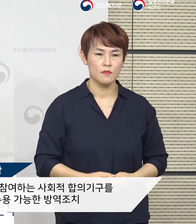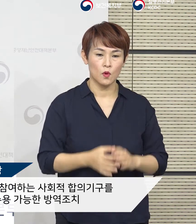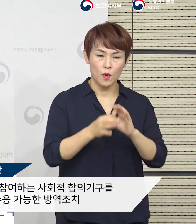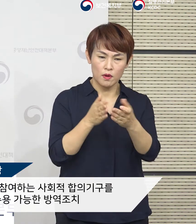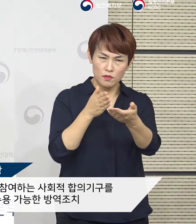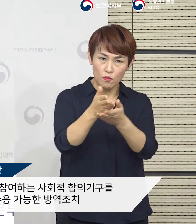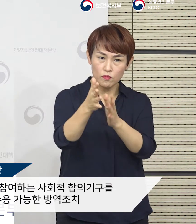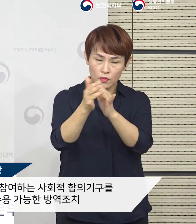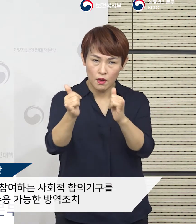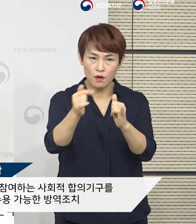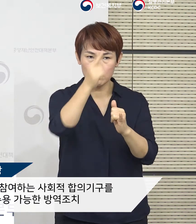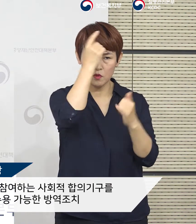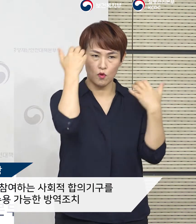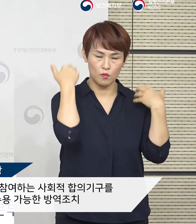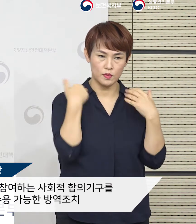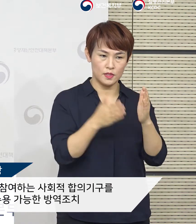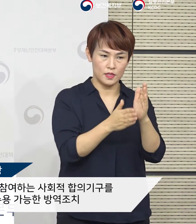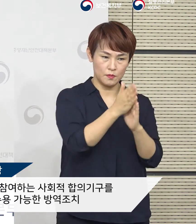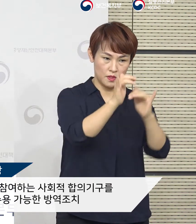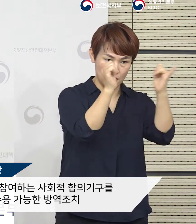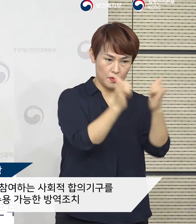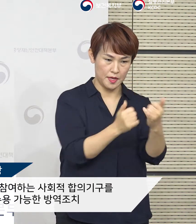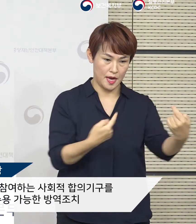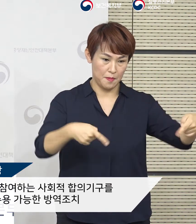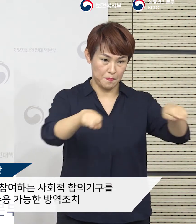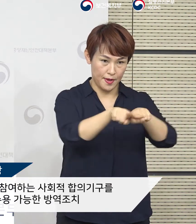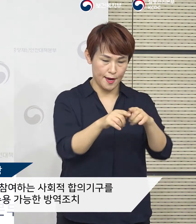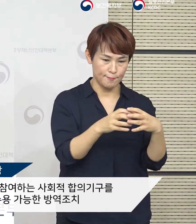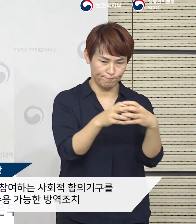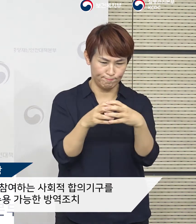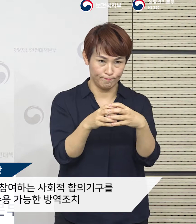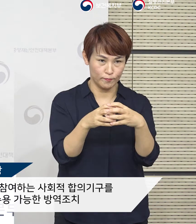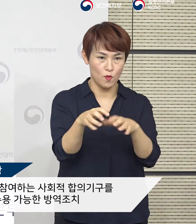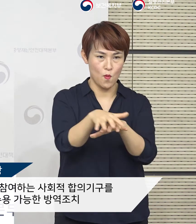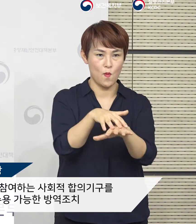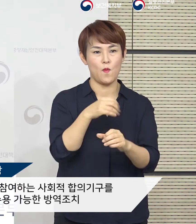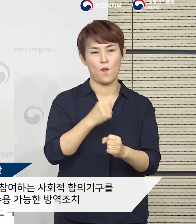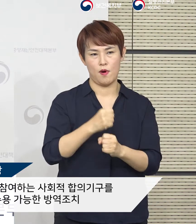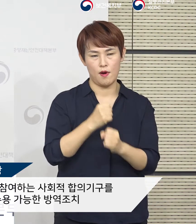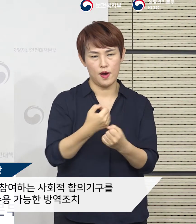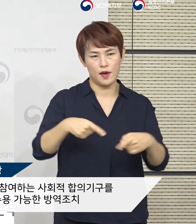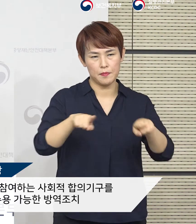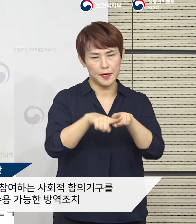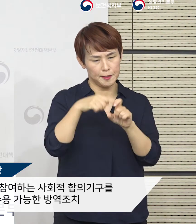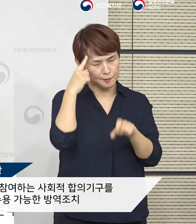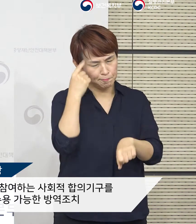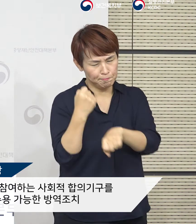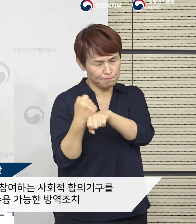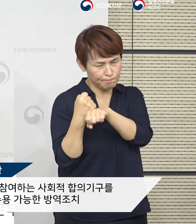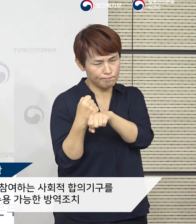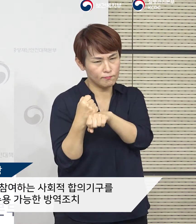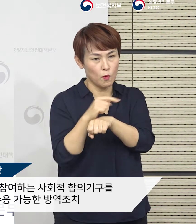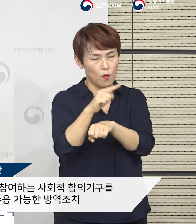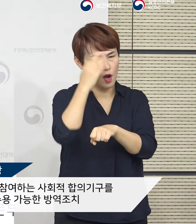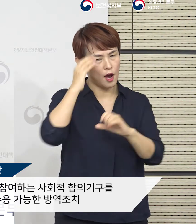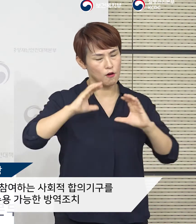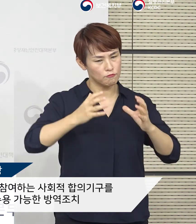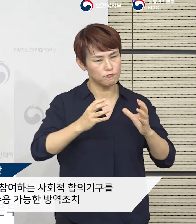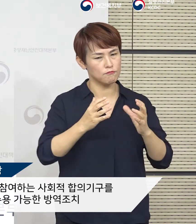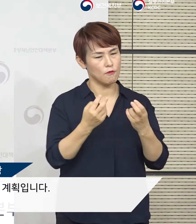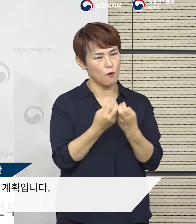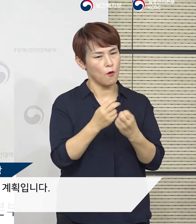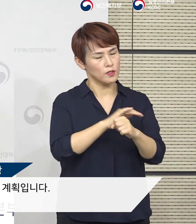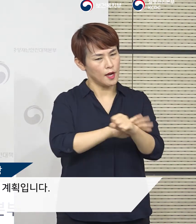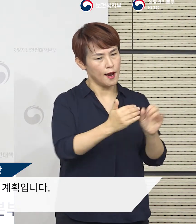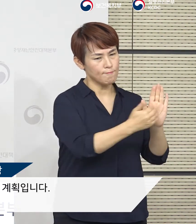정부, 시민사회가 참여하는 사회적 합의기구를 구성하여 모두가 머리를 맞대고 우리 사회가 수용 가능한 방역